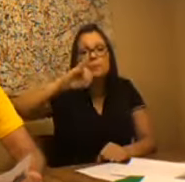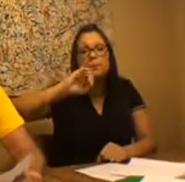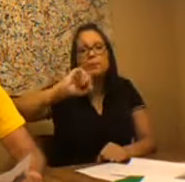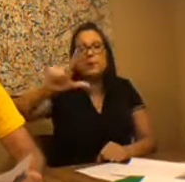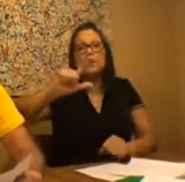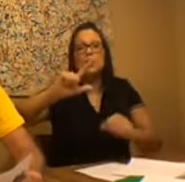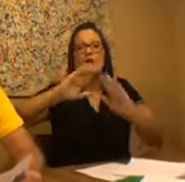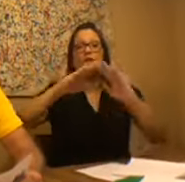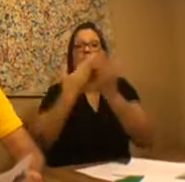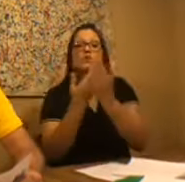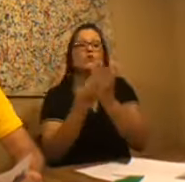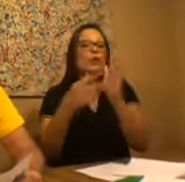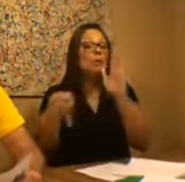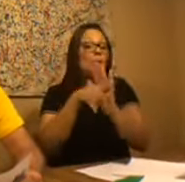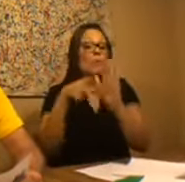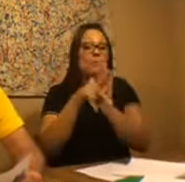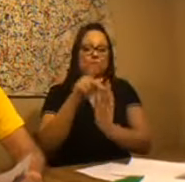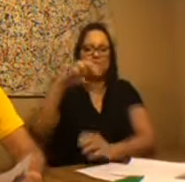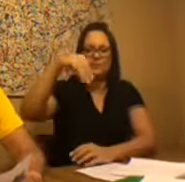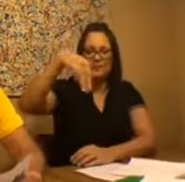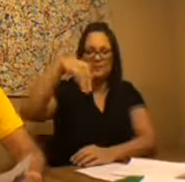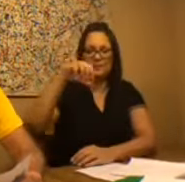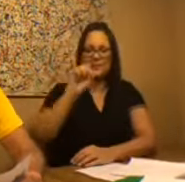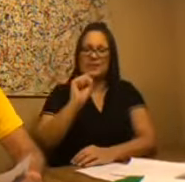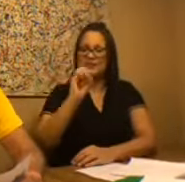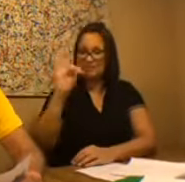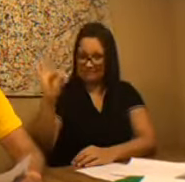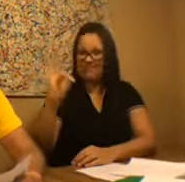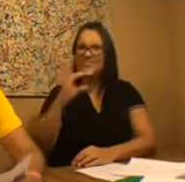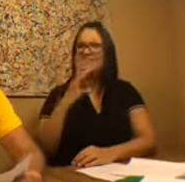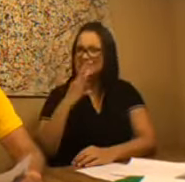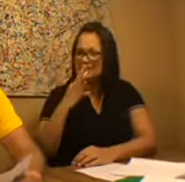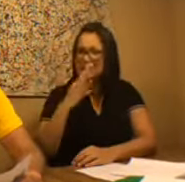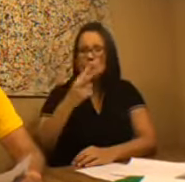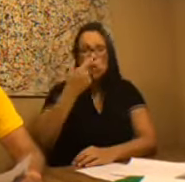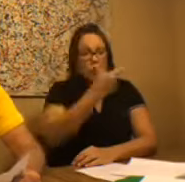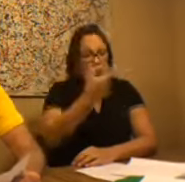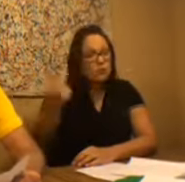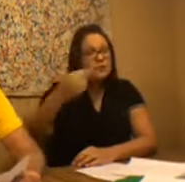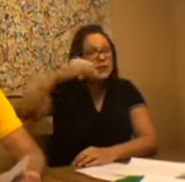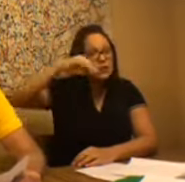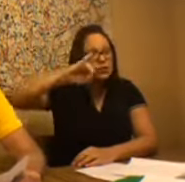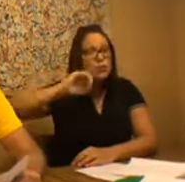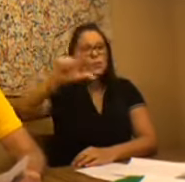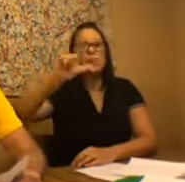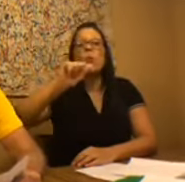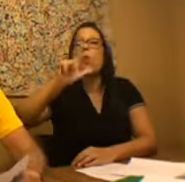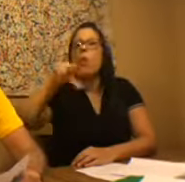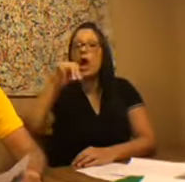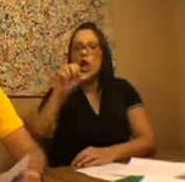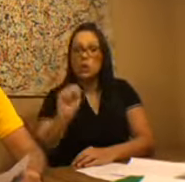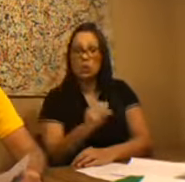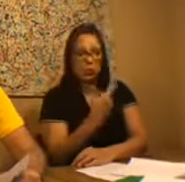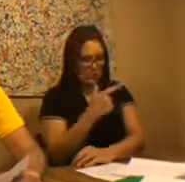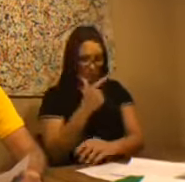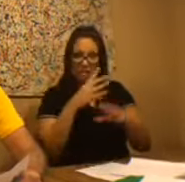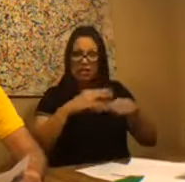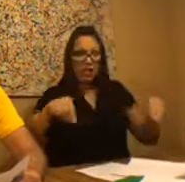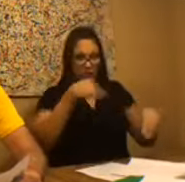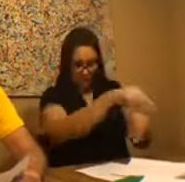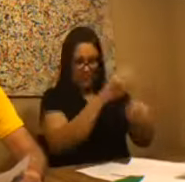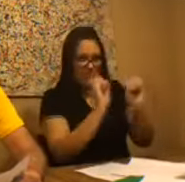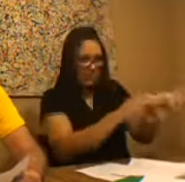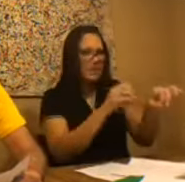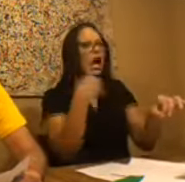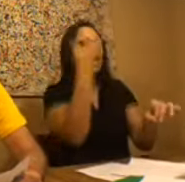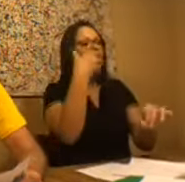inst são 200 mil alunos ditos sem terrinhas hoje num canto e nacional